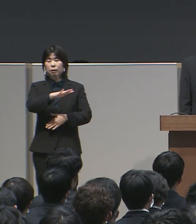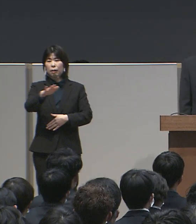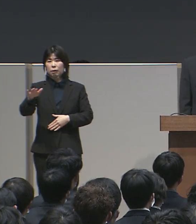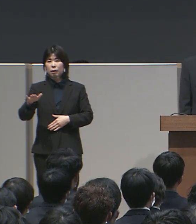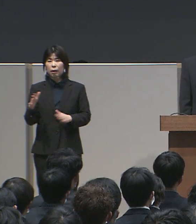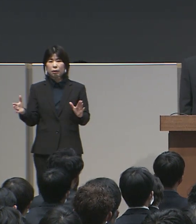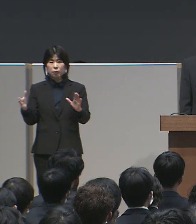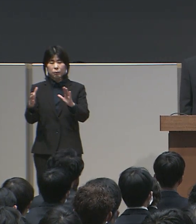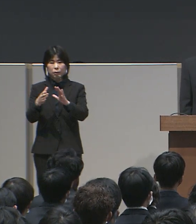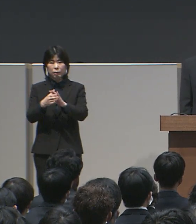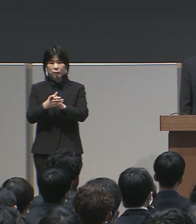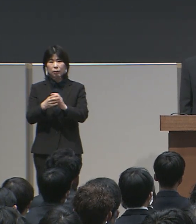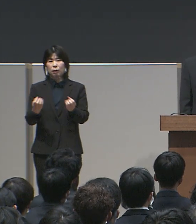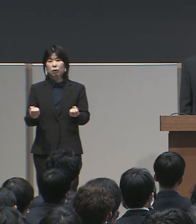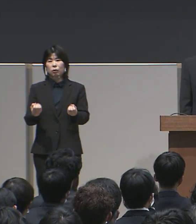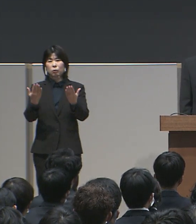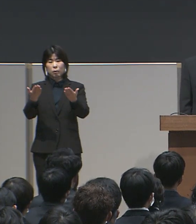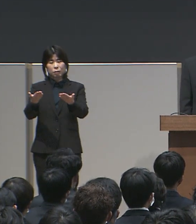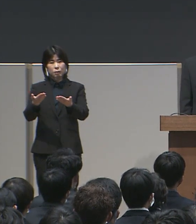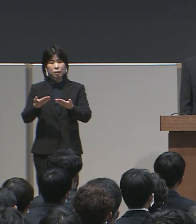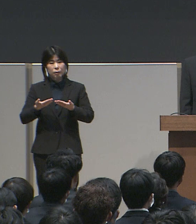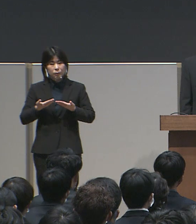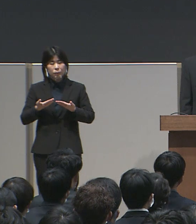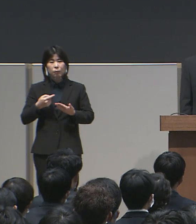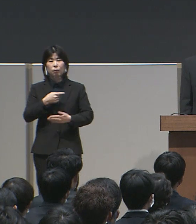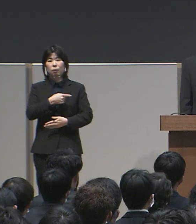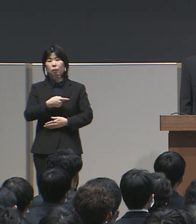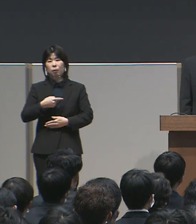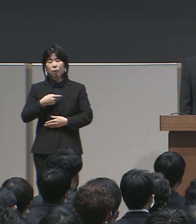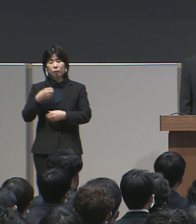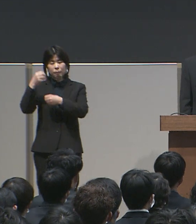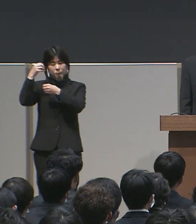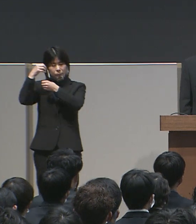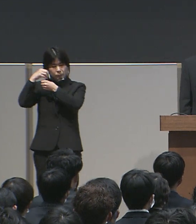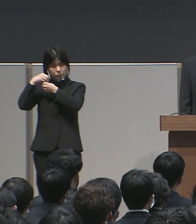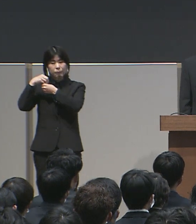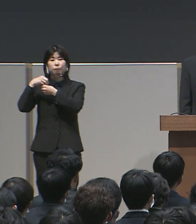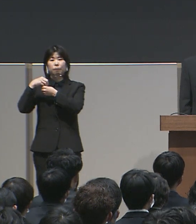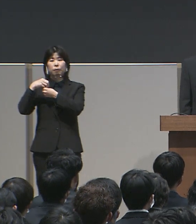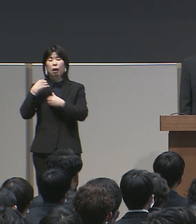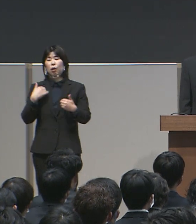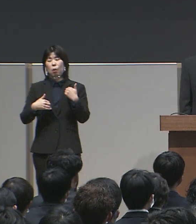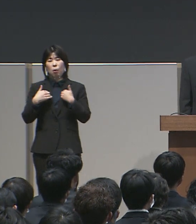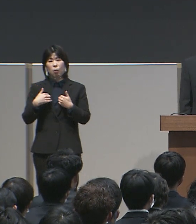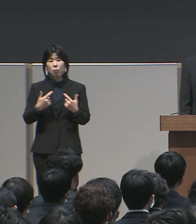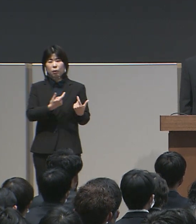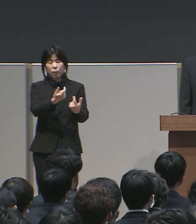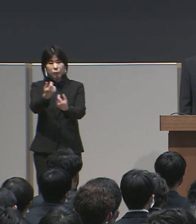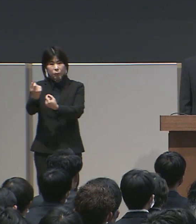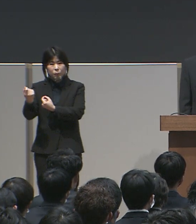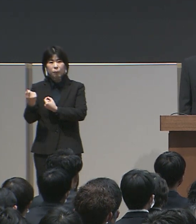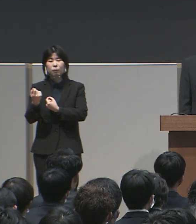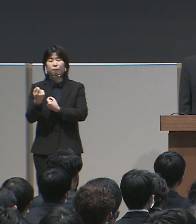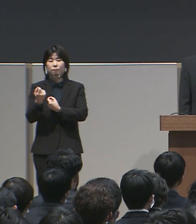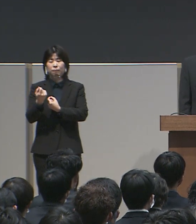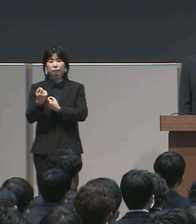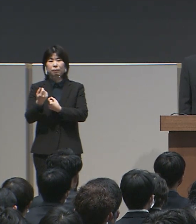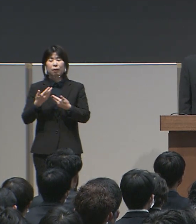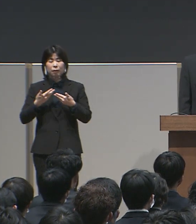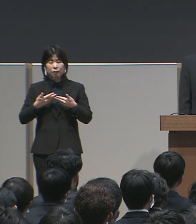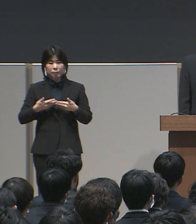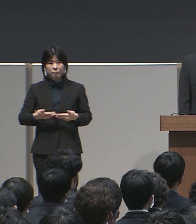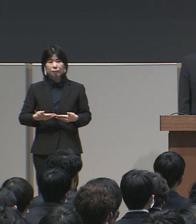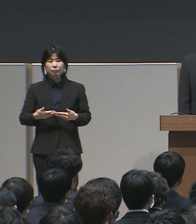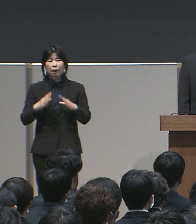私たちを祝福してくださっていることを心に刻みながら喜びを共に分かち合い厳粛で